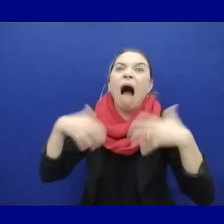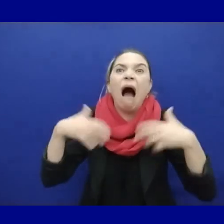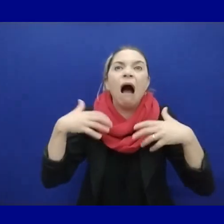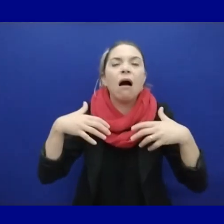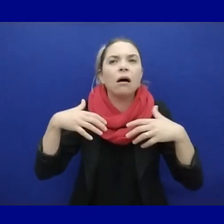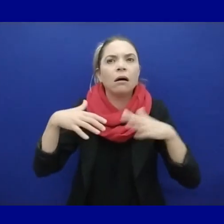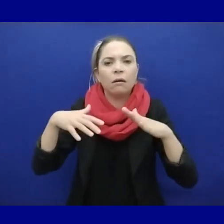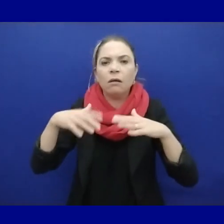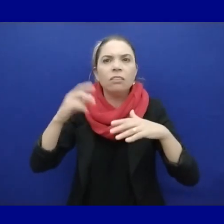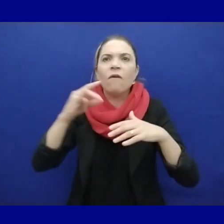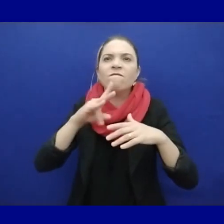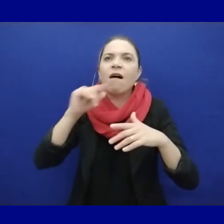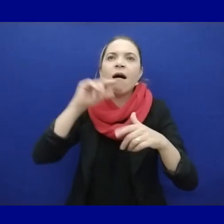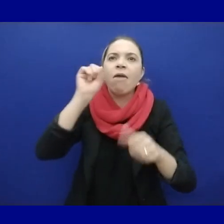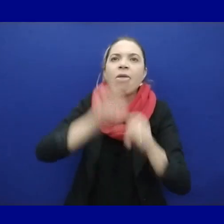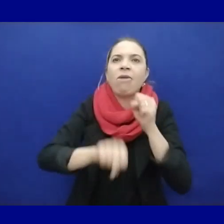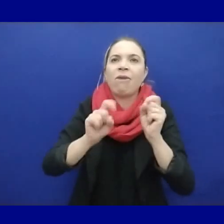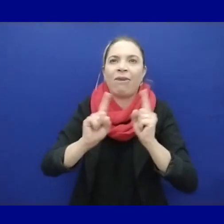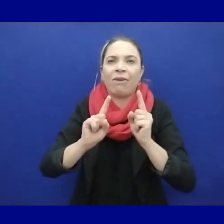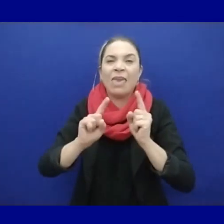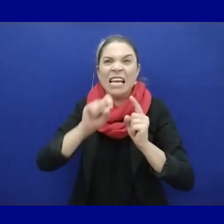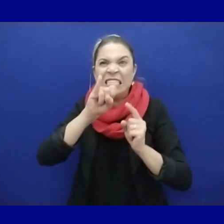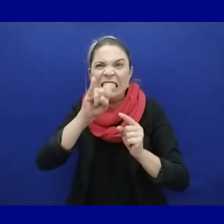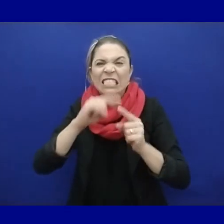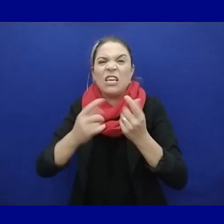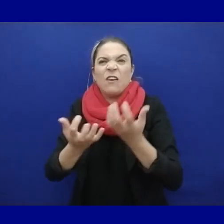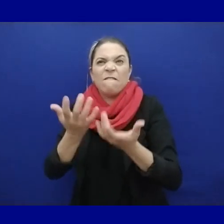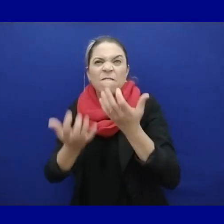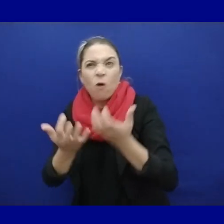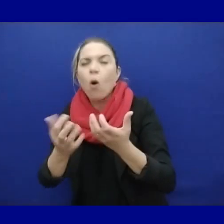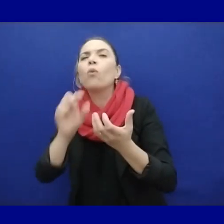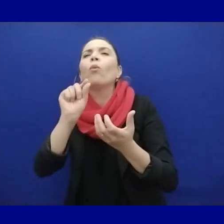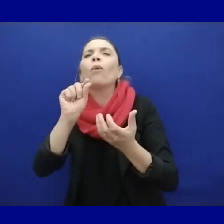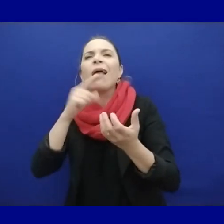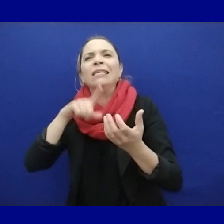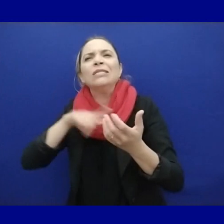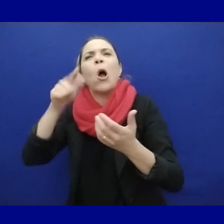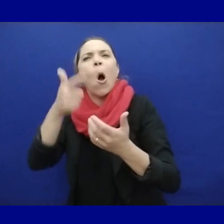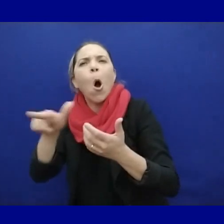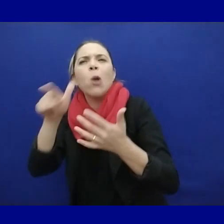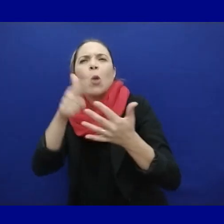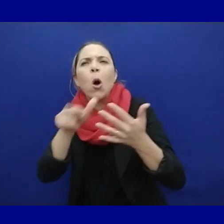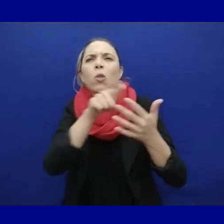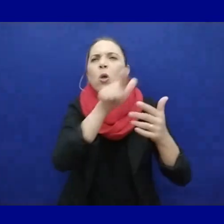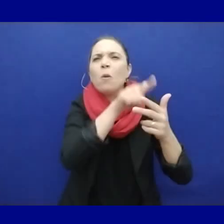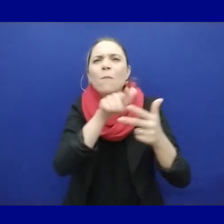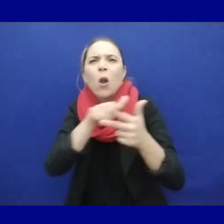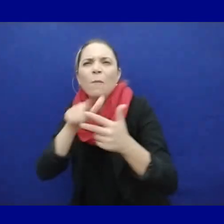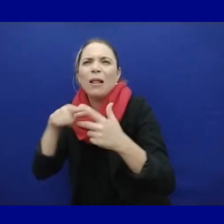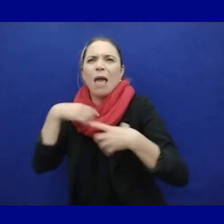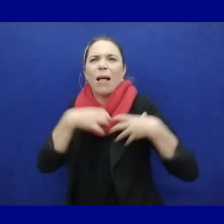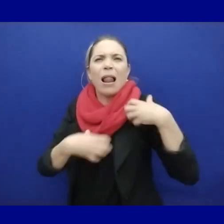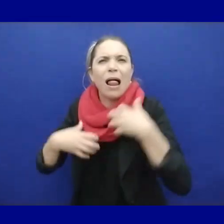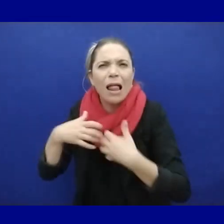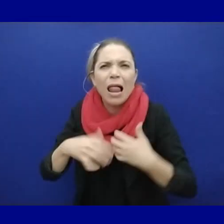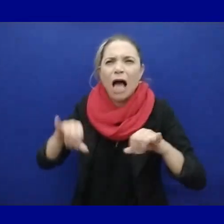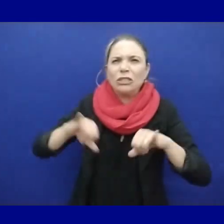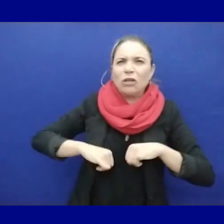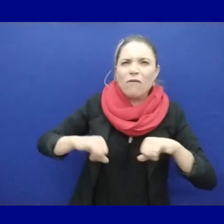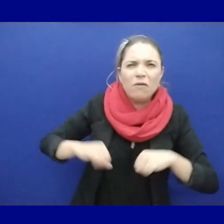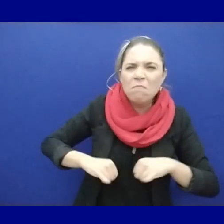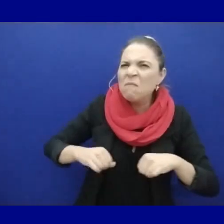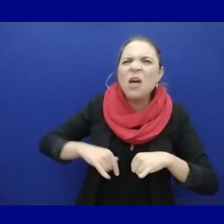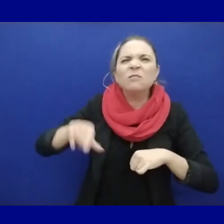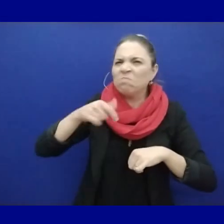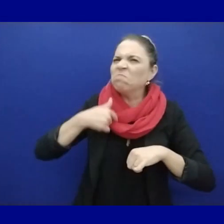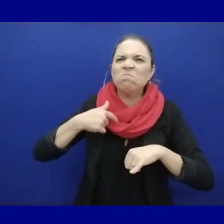submergirão. Quando passares pelo fogo, não te queimarás, nem a chama arderá em ti,